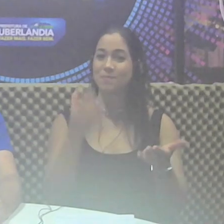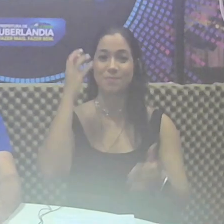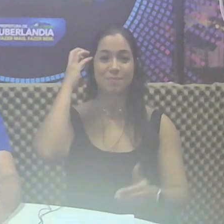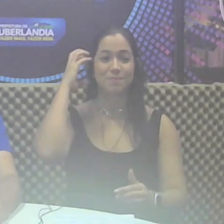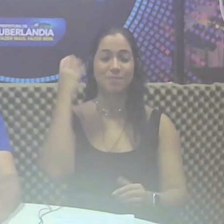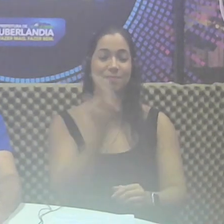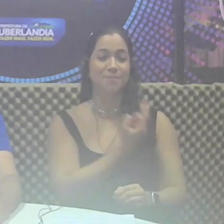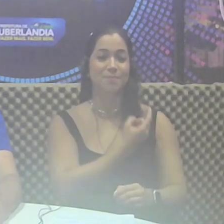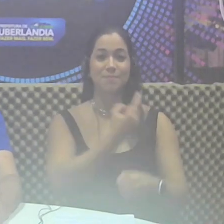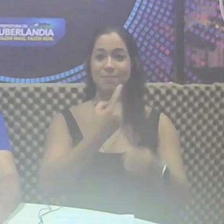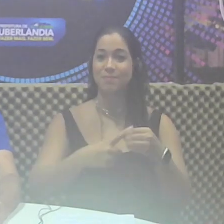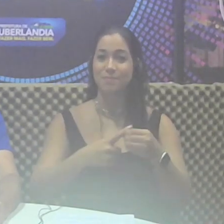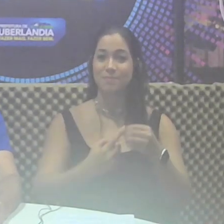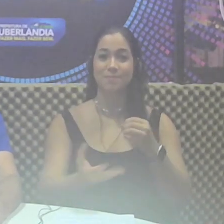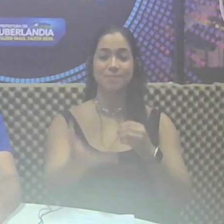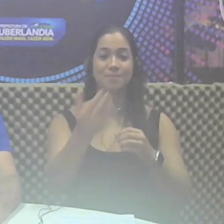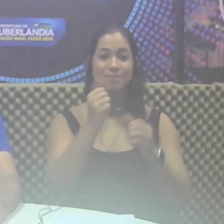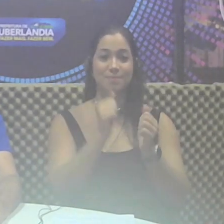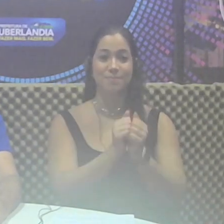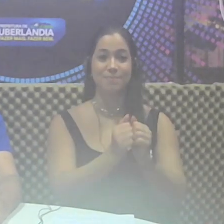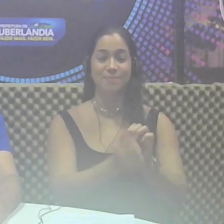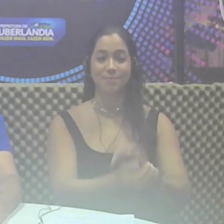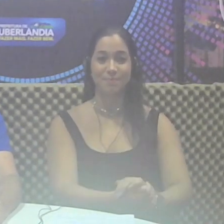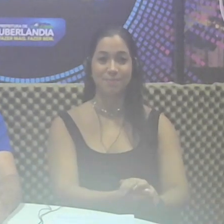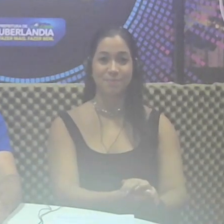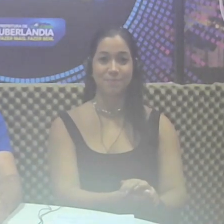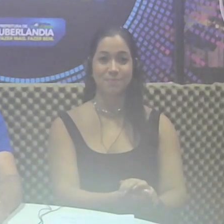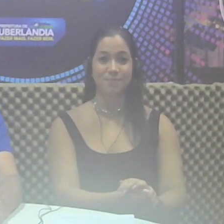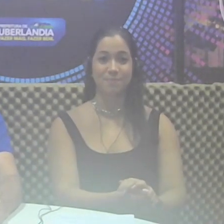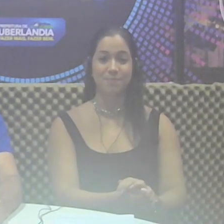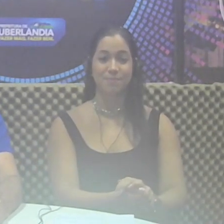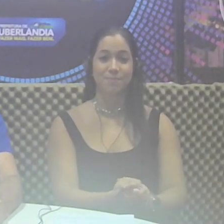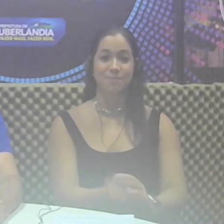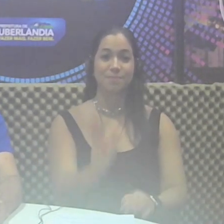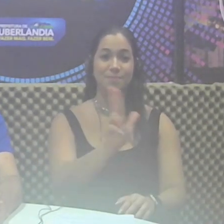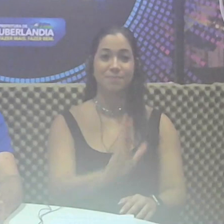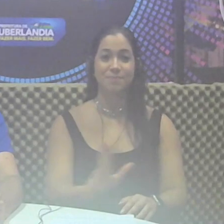de agora na Rádio Nossa Cidade. Vem com a gente!